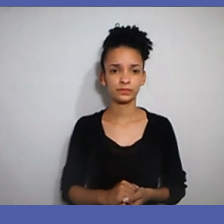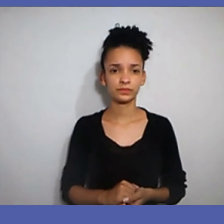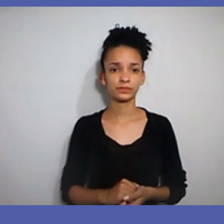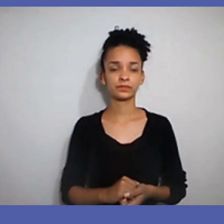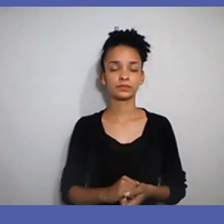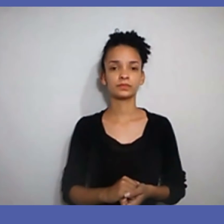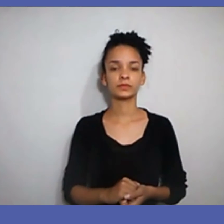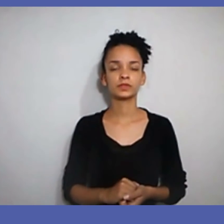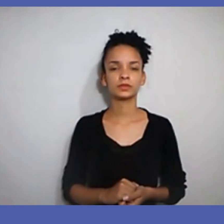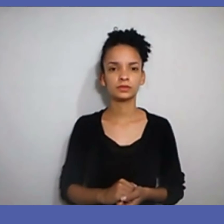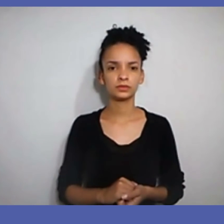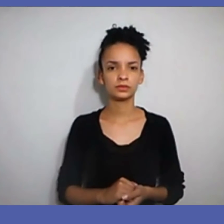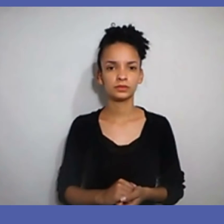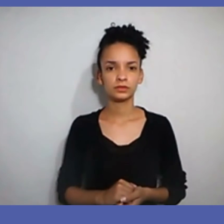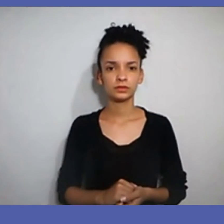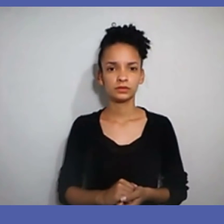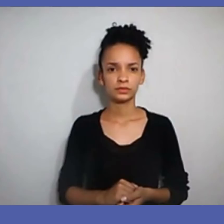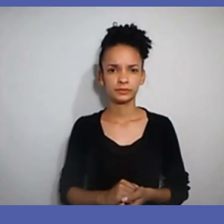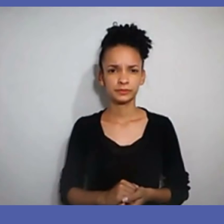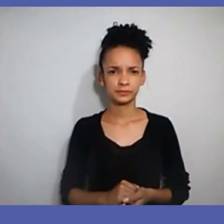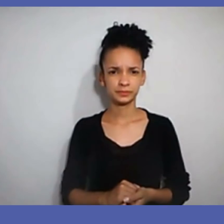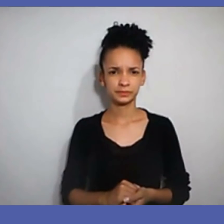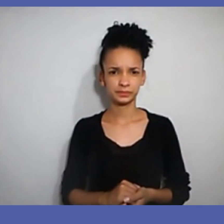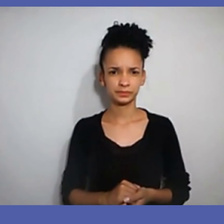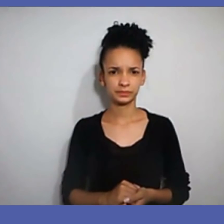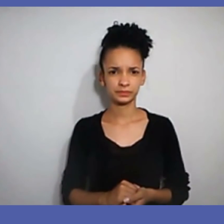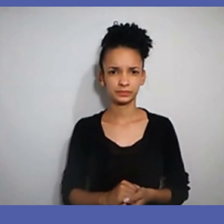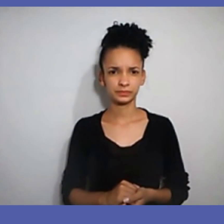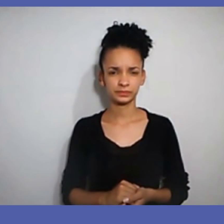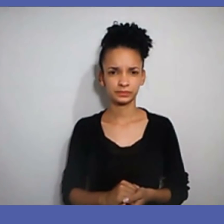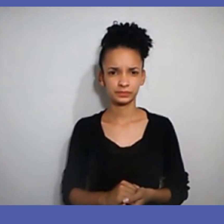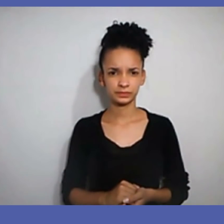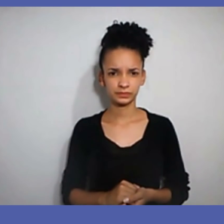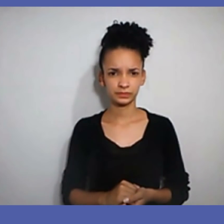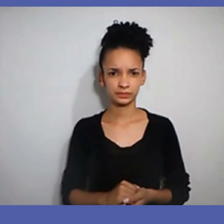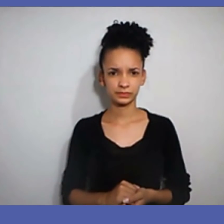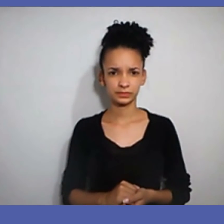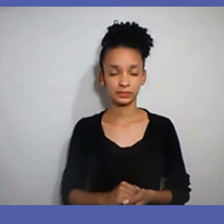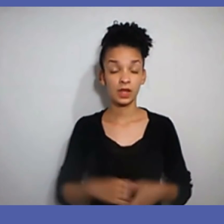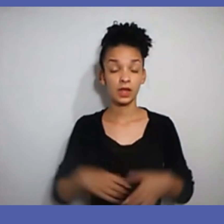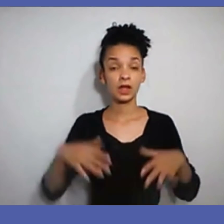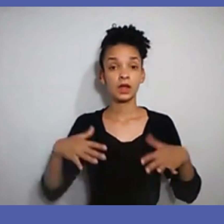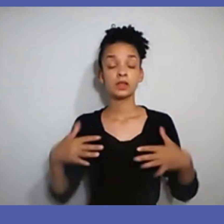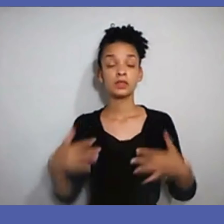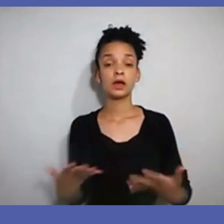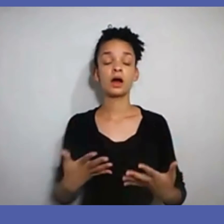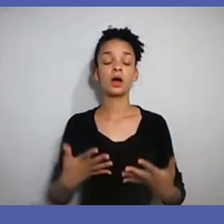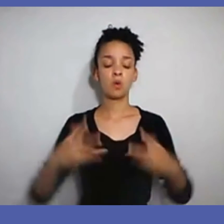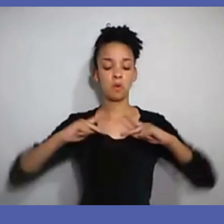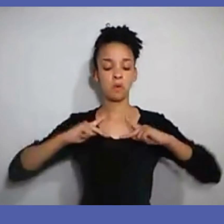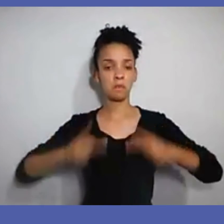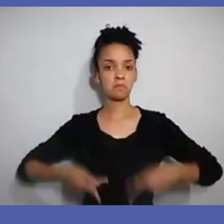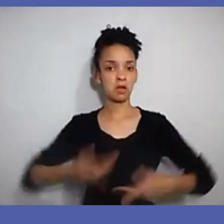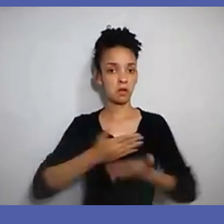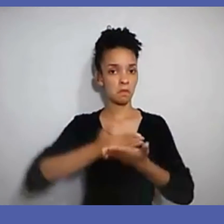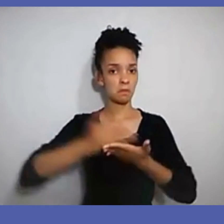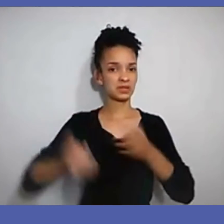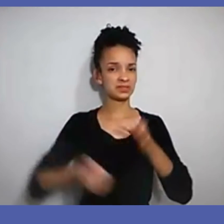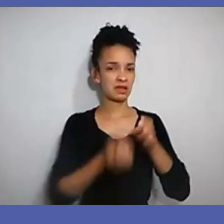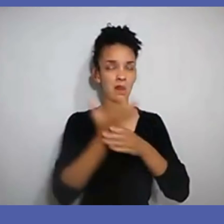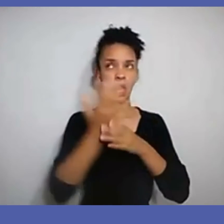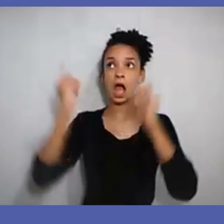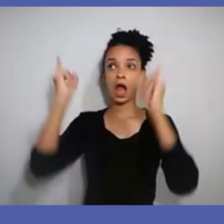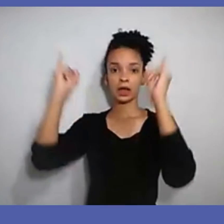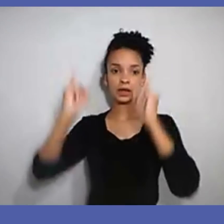que favoreça a sua plantação. O Deus, né, a deusa do amor, deusa para quem alguém